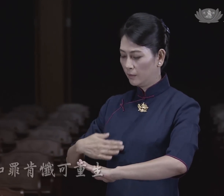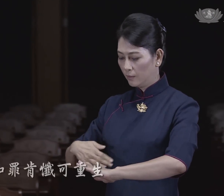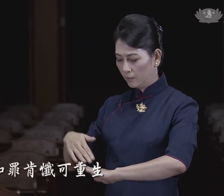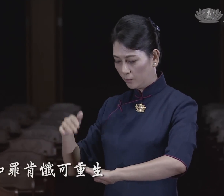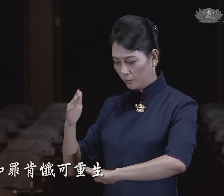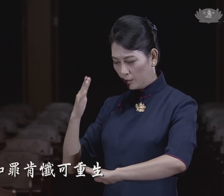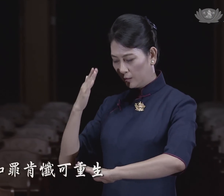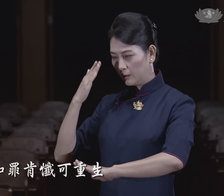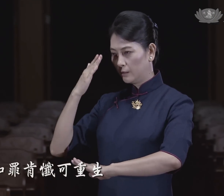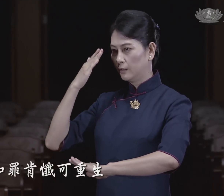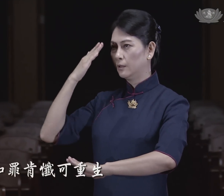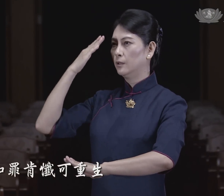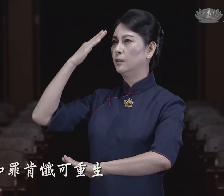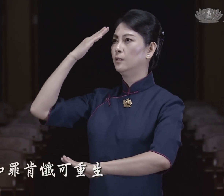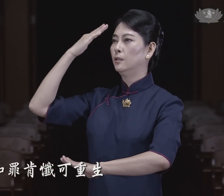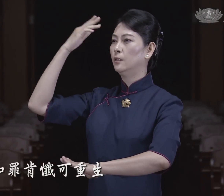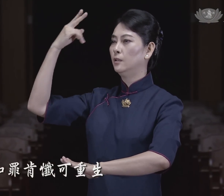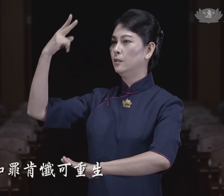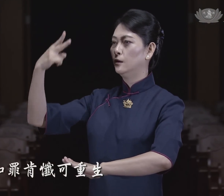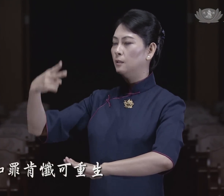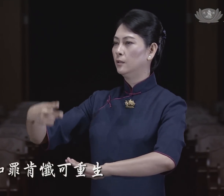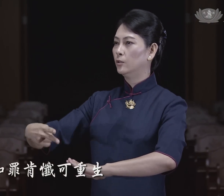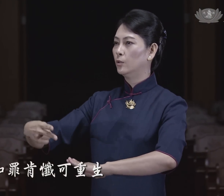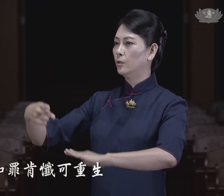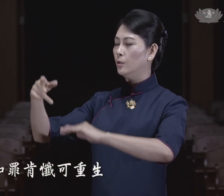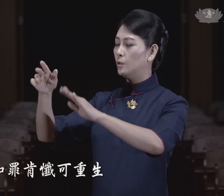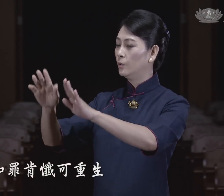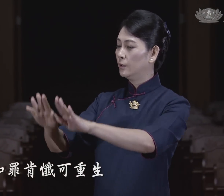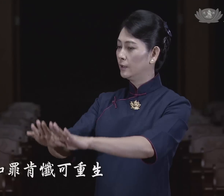知罪根残刻众